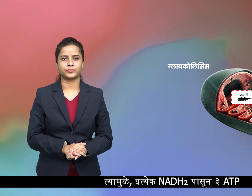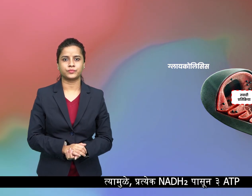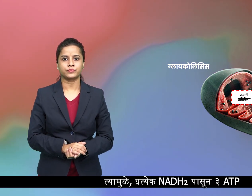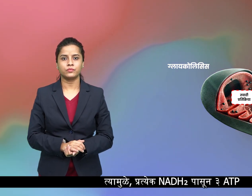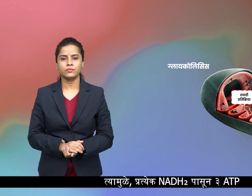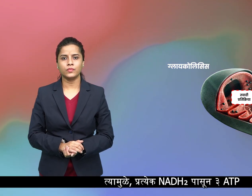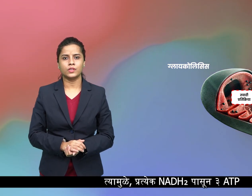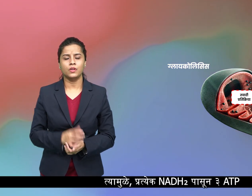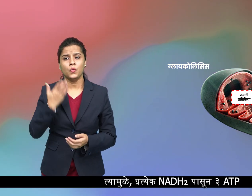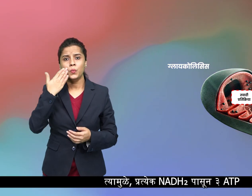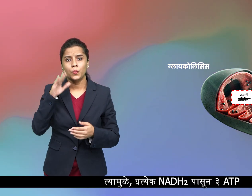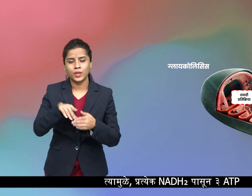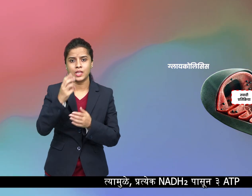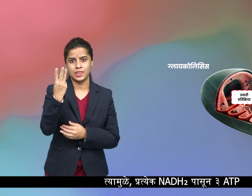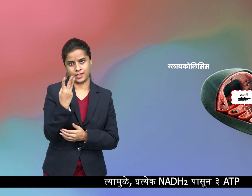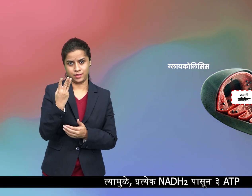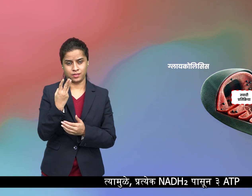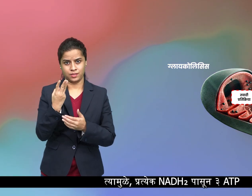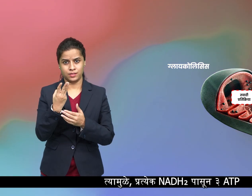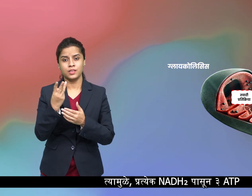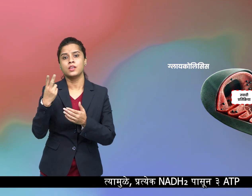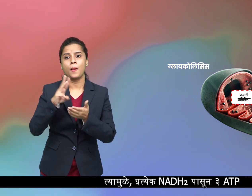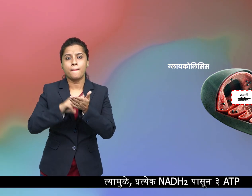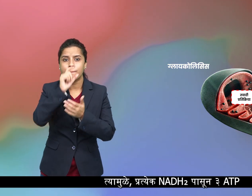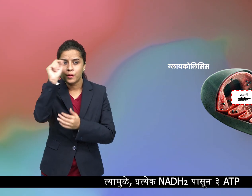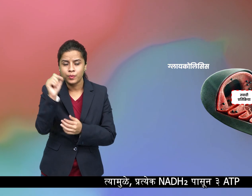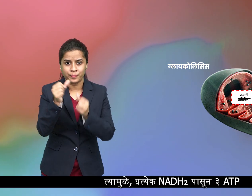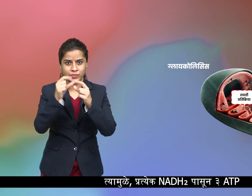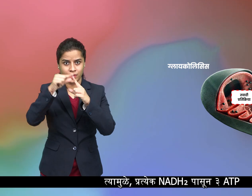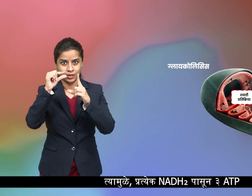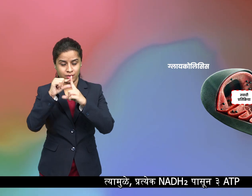त्यामुळे प्रत्येक NADH2 आणि 3 ATP